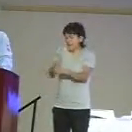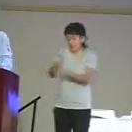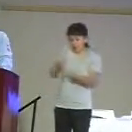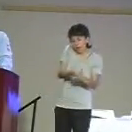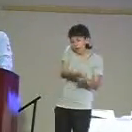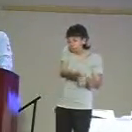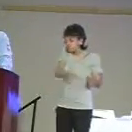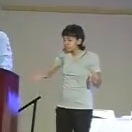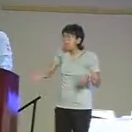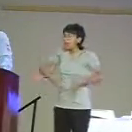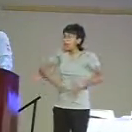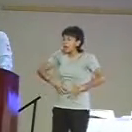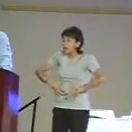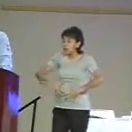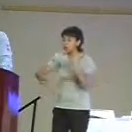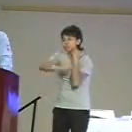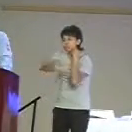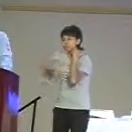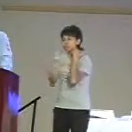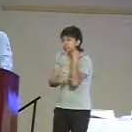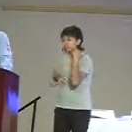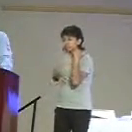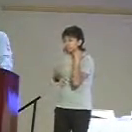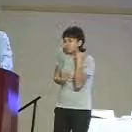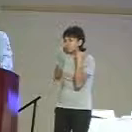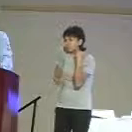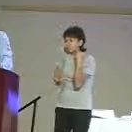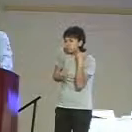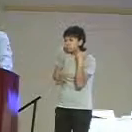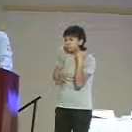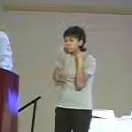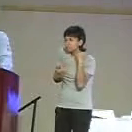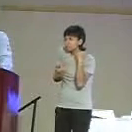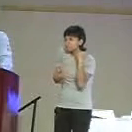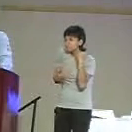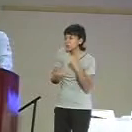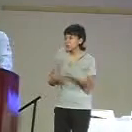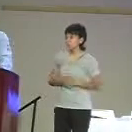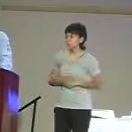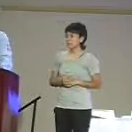definitivo en mortalidad neonatal. Por ejemplo,